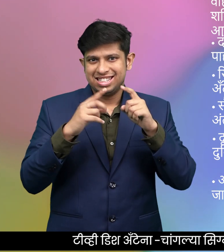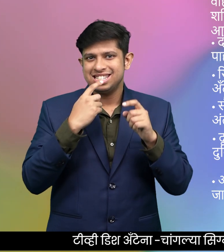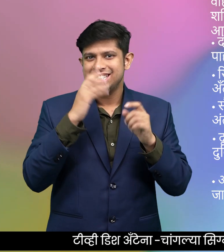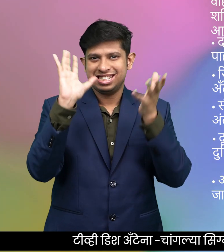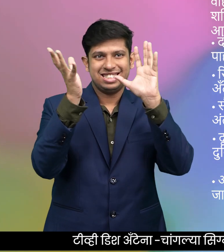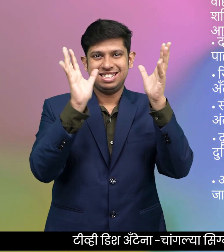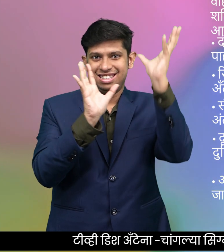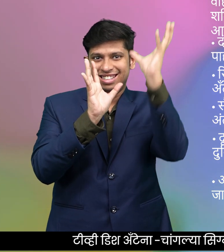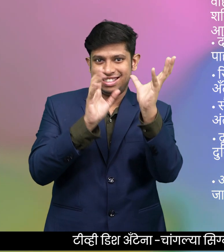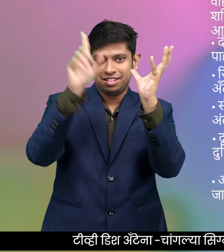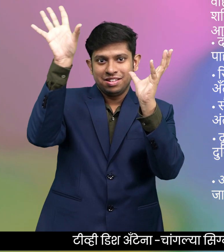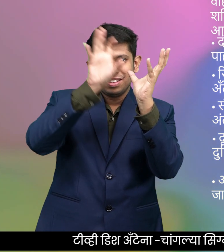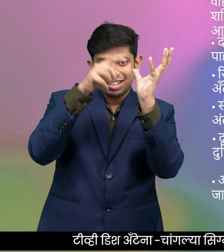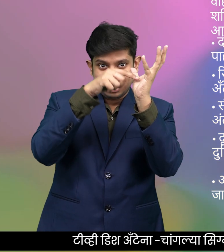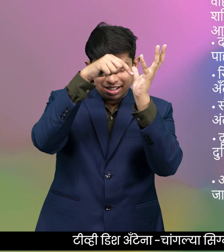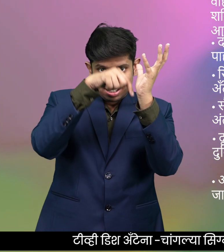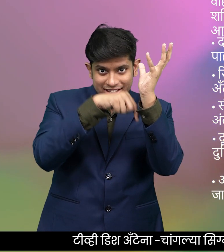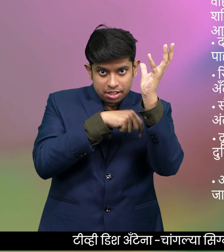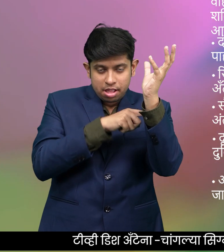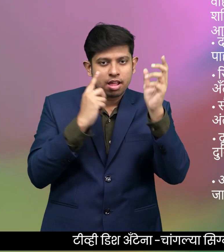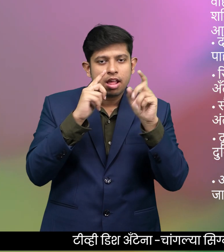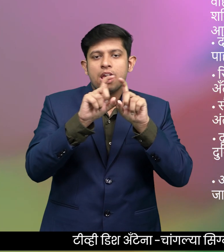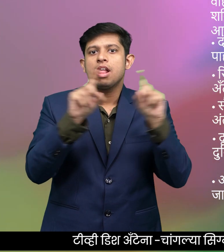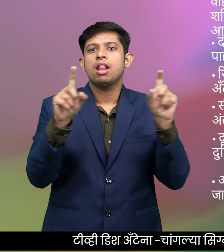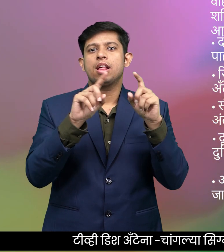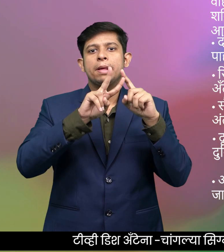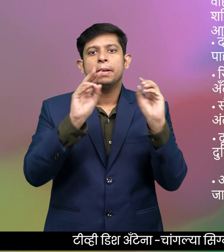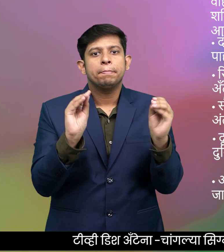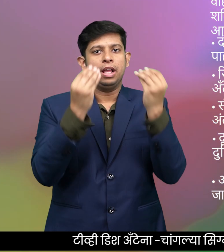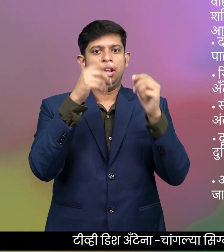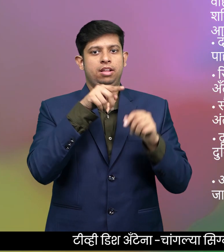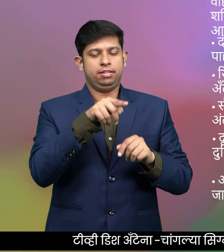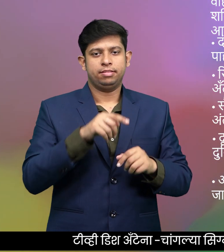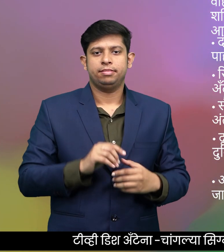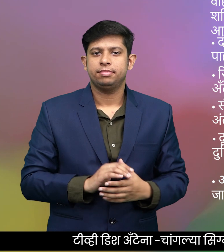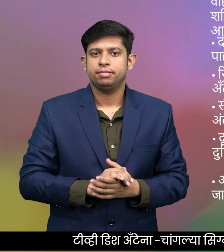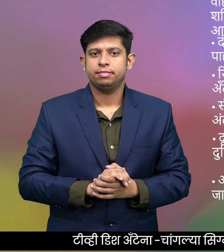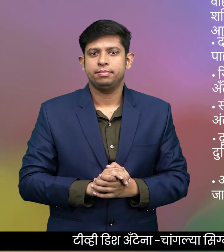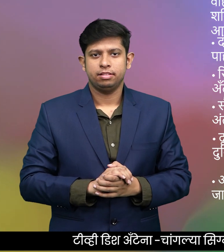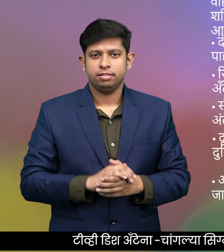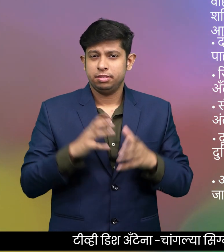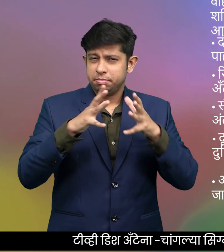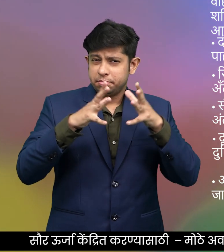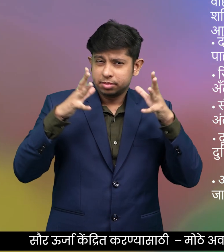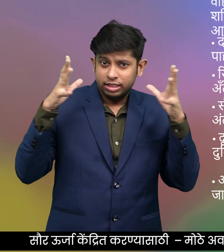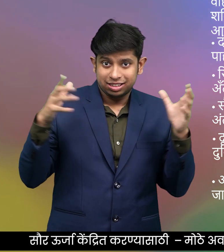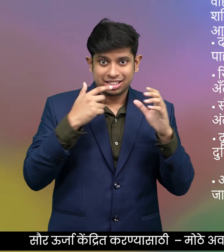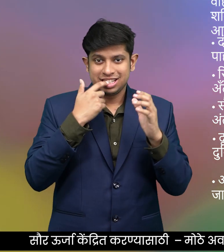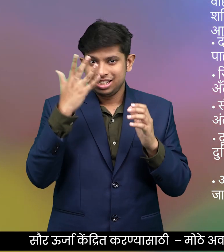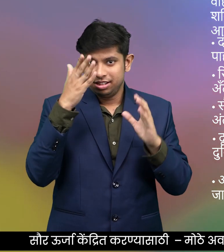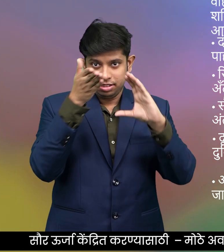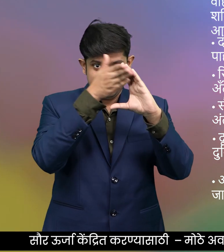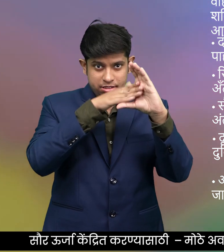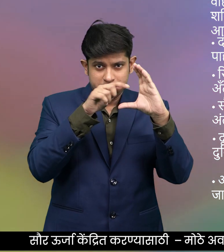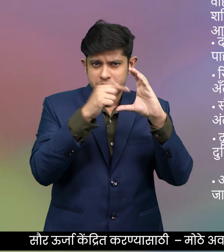Concave टीव्ही dishes डिश are अँटेना, used in चांगल्या TV सिग्नल dish रिसेप्शनसाठी antennas to अवतल better डिशचा receive वापर. signals. Large सौर ऊर्जा